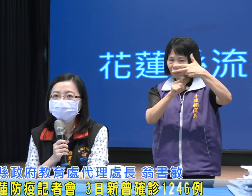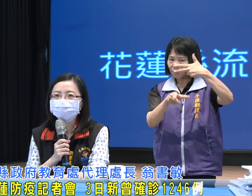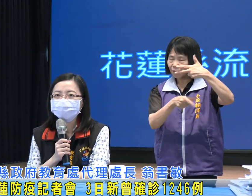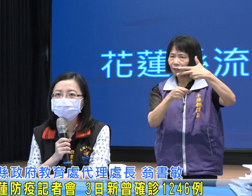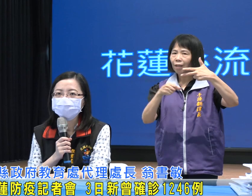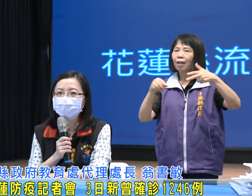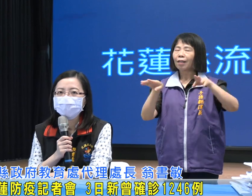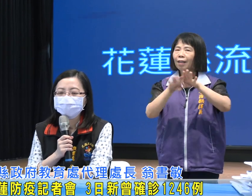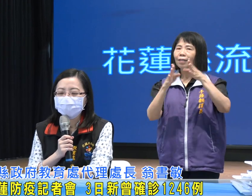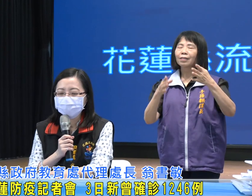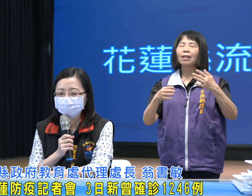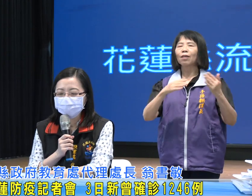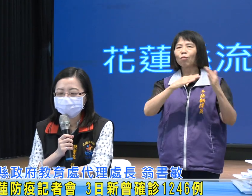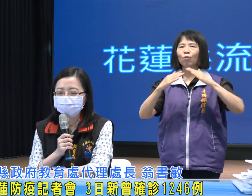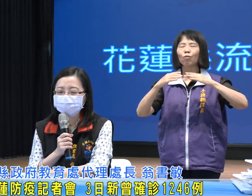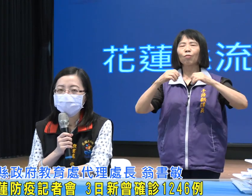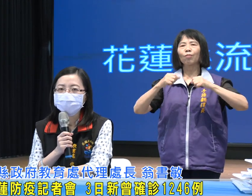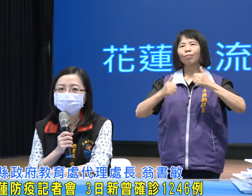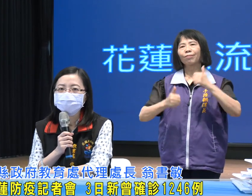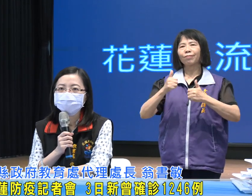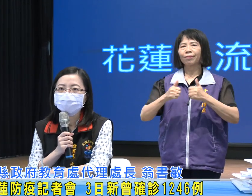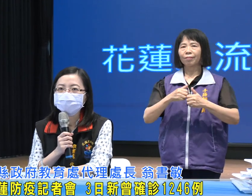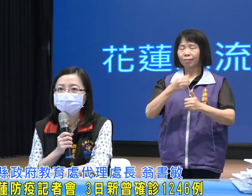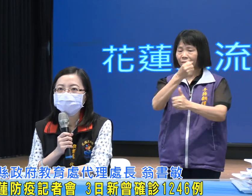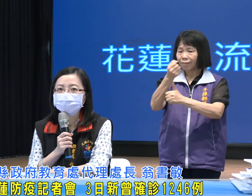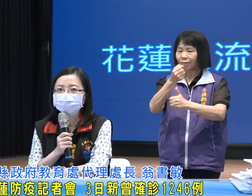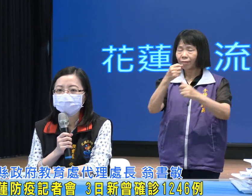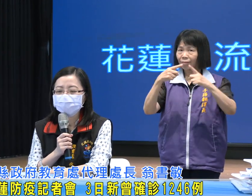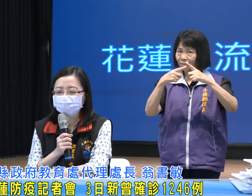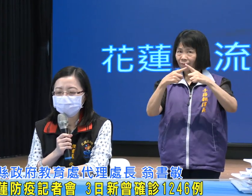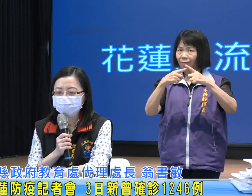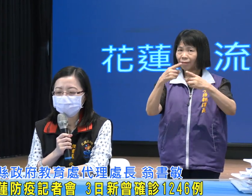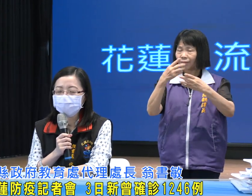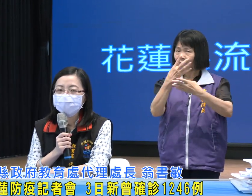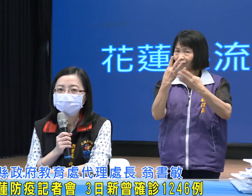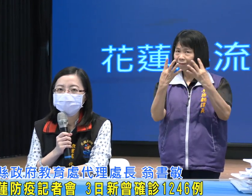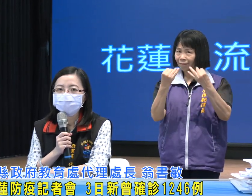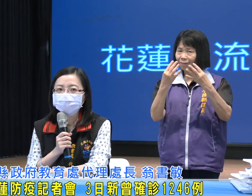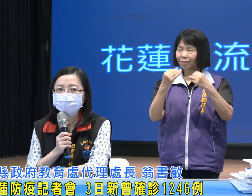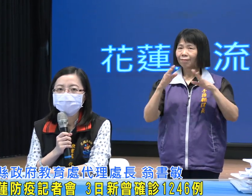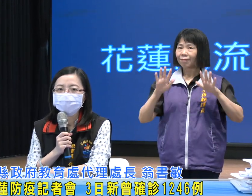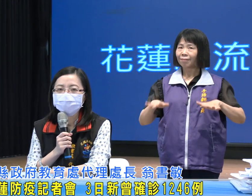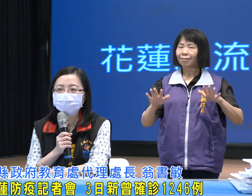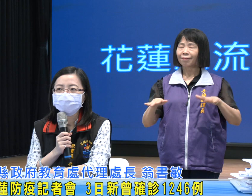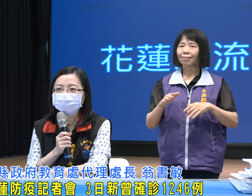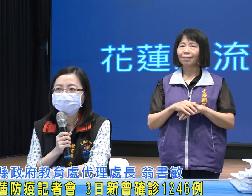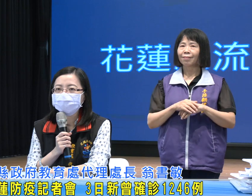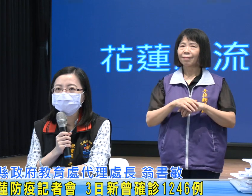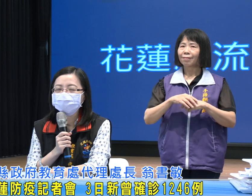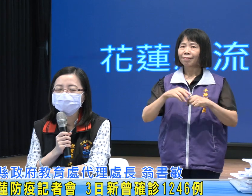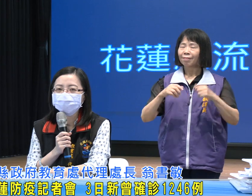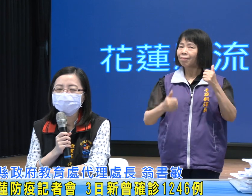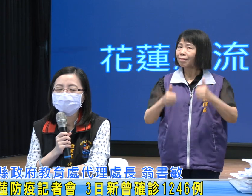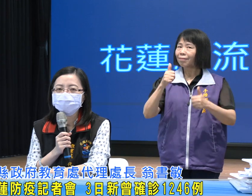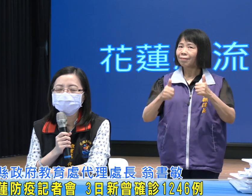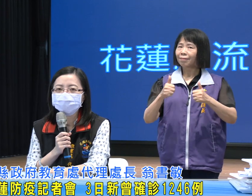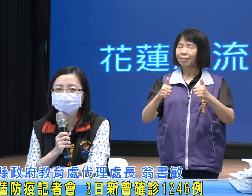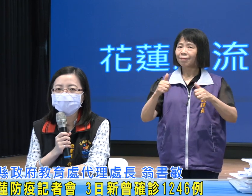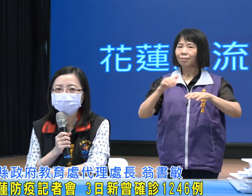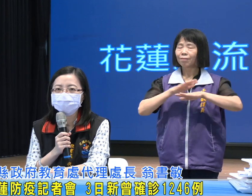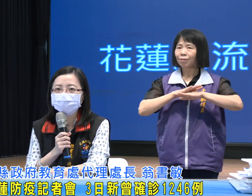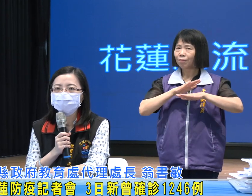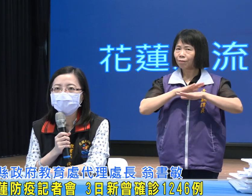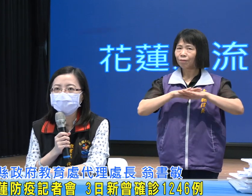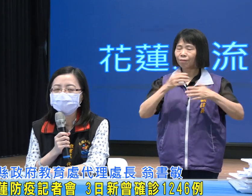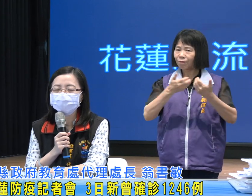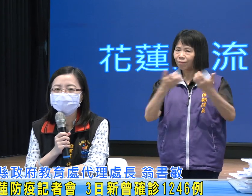会办理复赛，那为了要控制人流的这个部分，所以我们相关的赛事总共会分